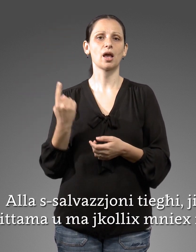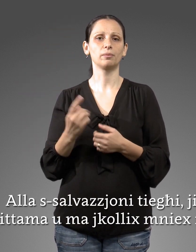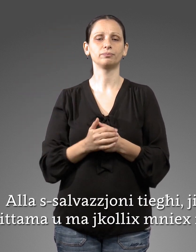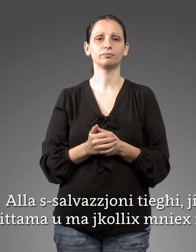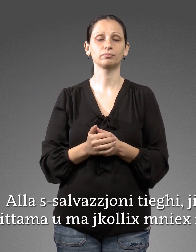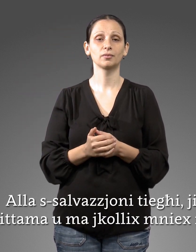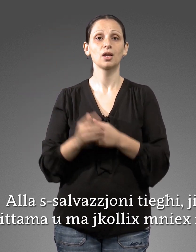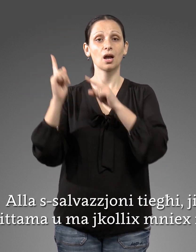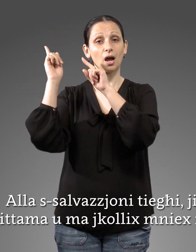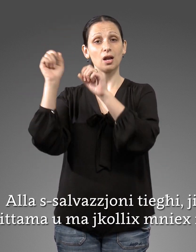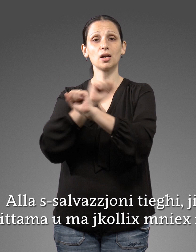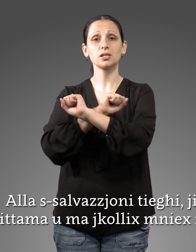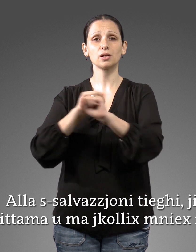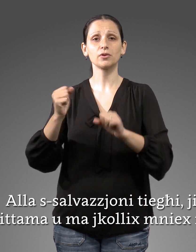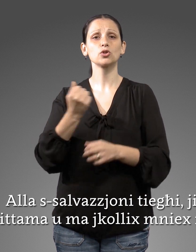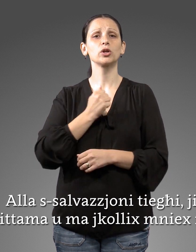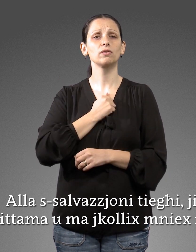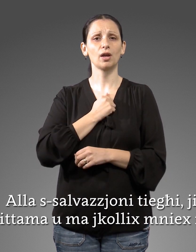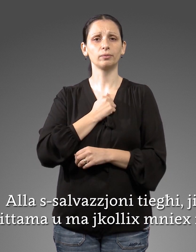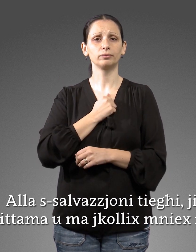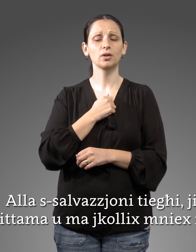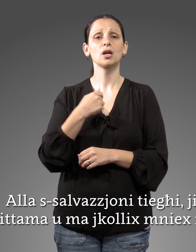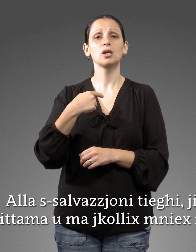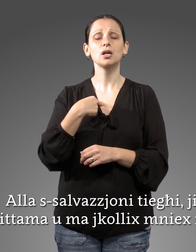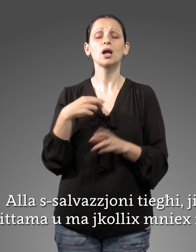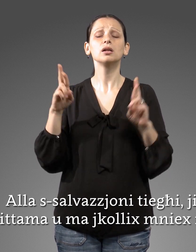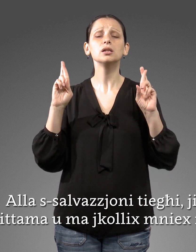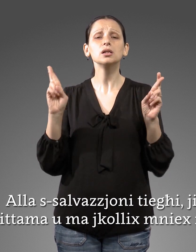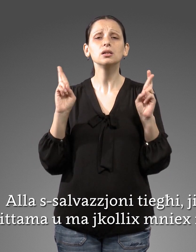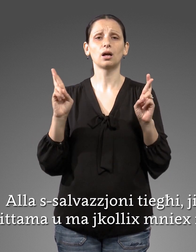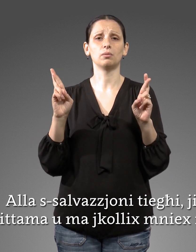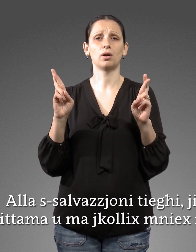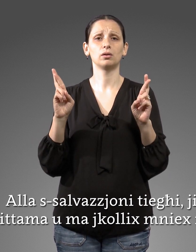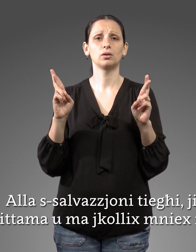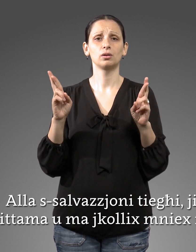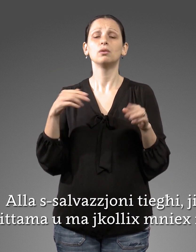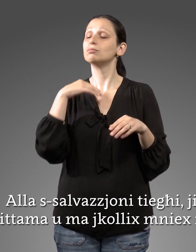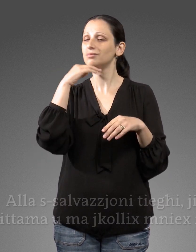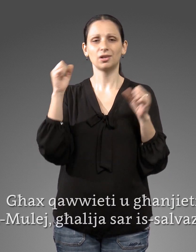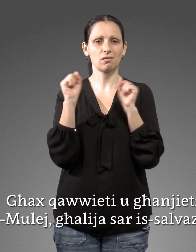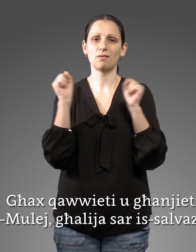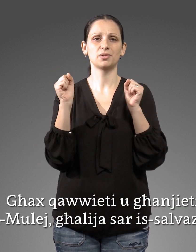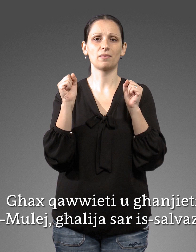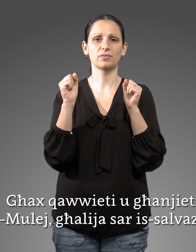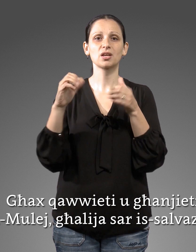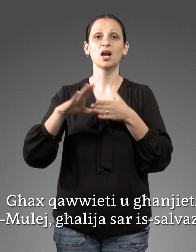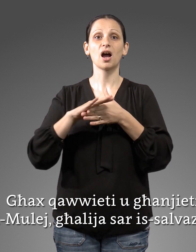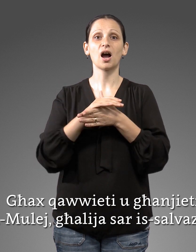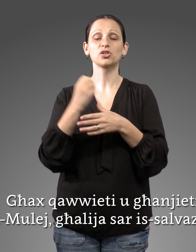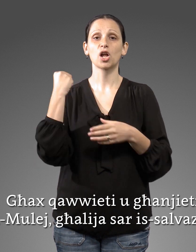Għalla s-salvazzjoni t-jaj Jinn-gani t-tama u maj kollix m-nix n-bza Għax għawieti u